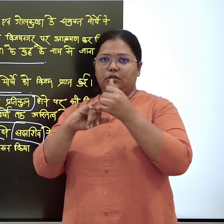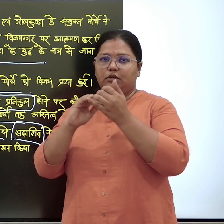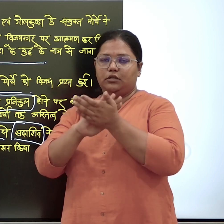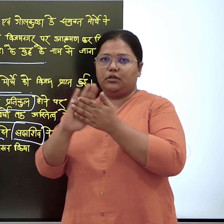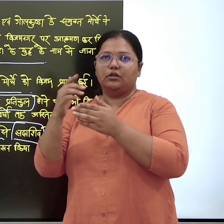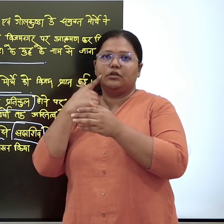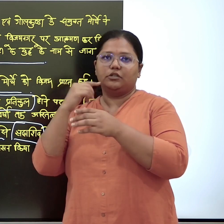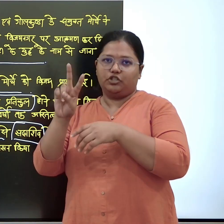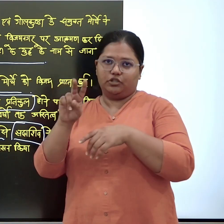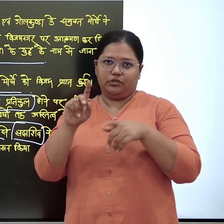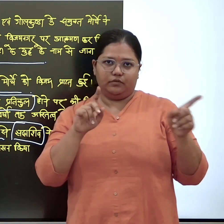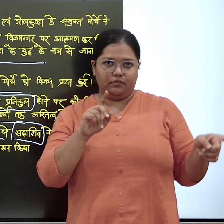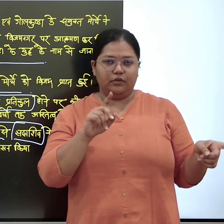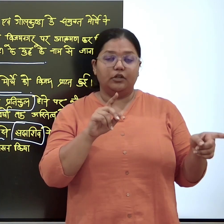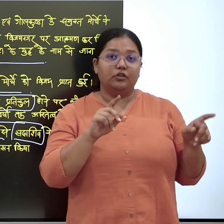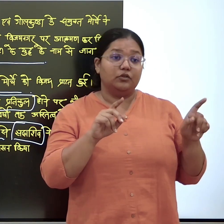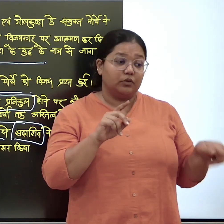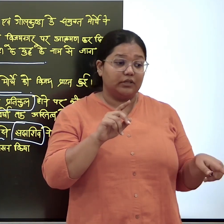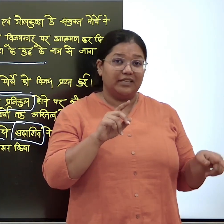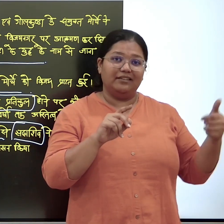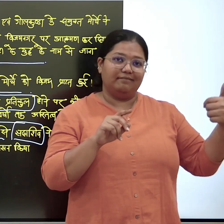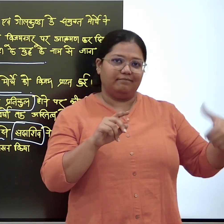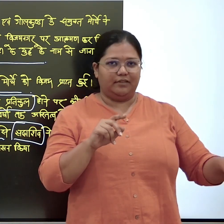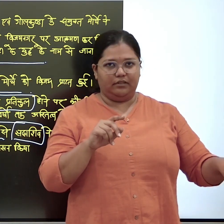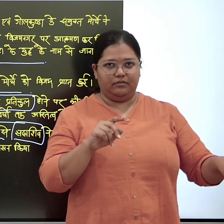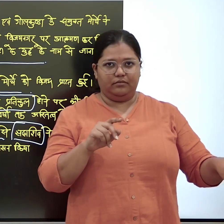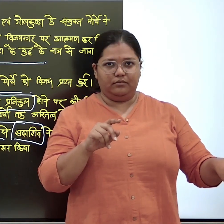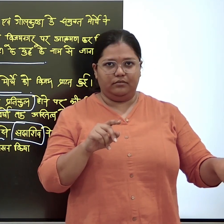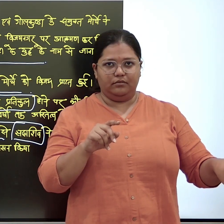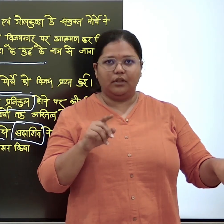सदाशिव जो है वो शासन काल में थे। ठीक,